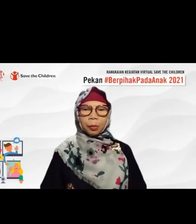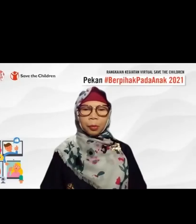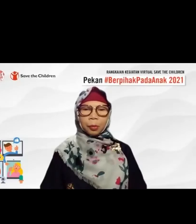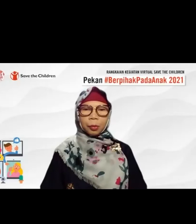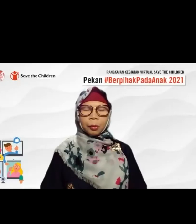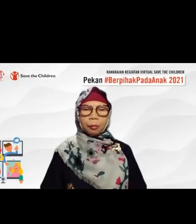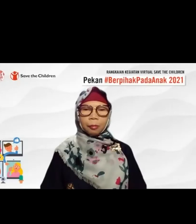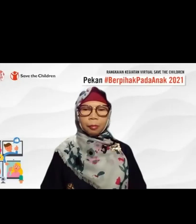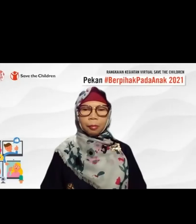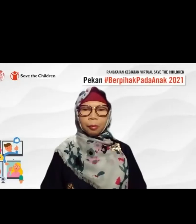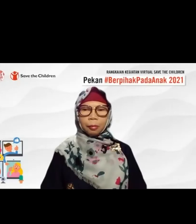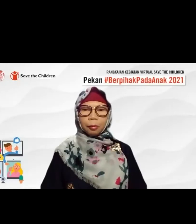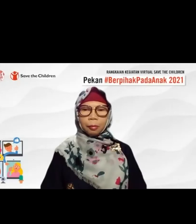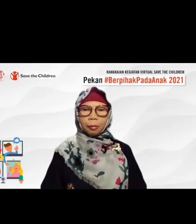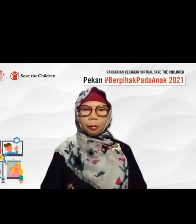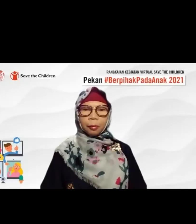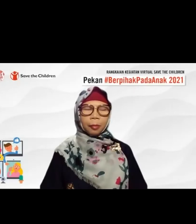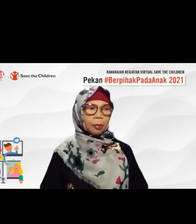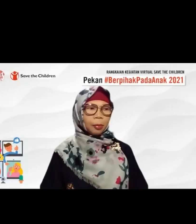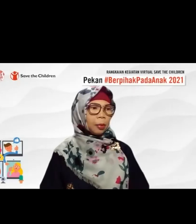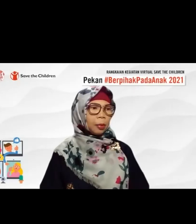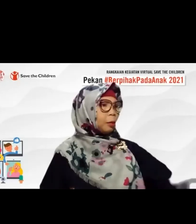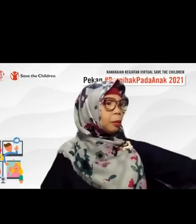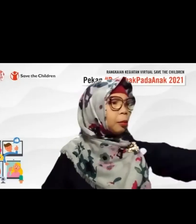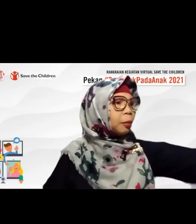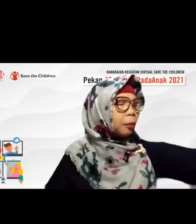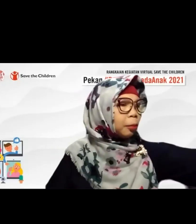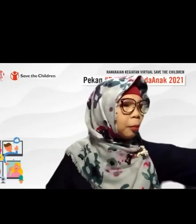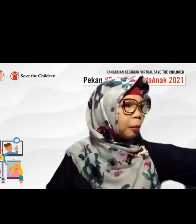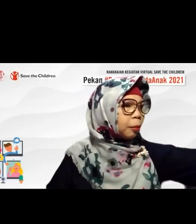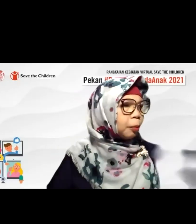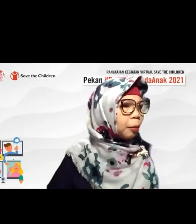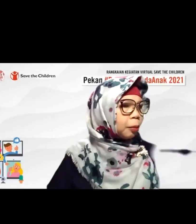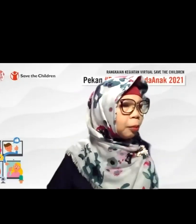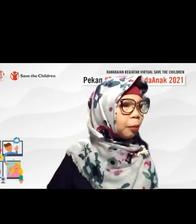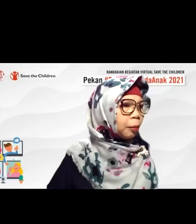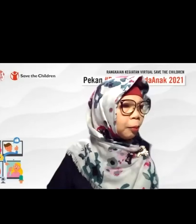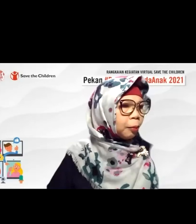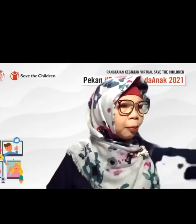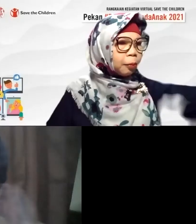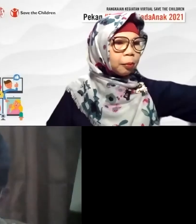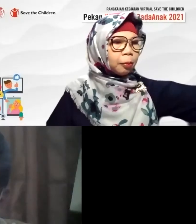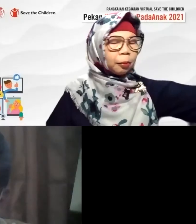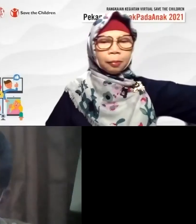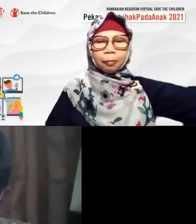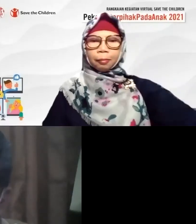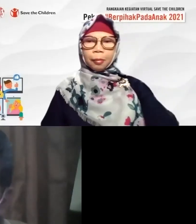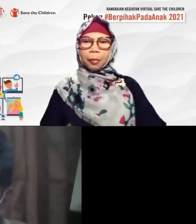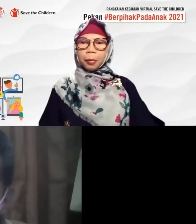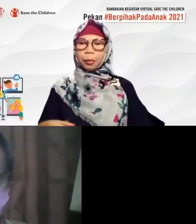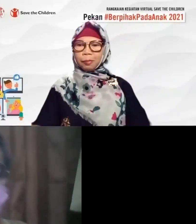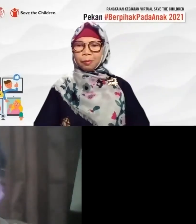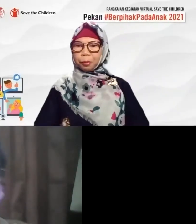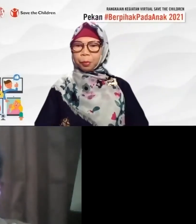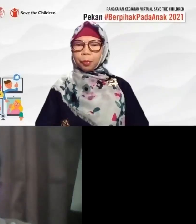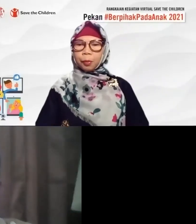secara simbolis ini kepada Ibu Ning. Silakan, Pak. Ya, terima kasih atas kesempatannya.